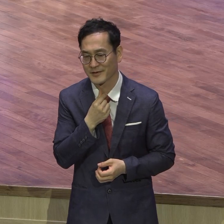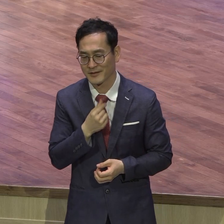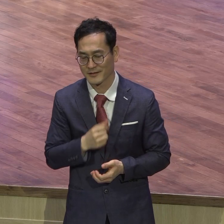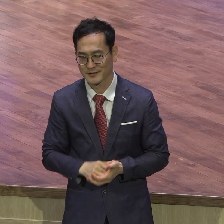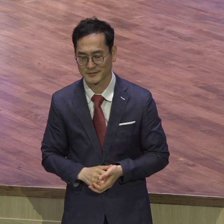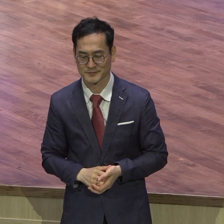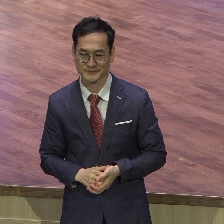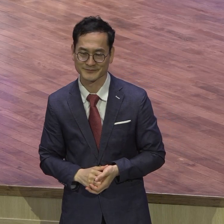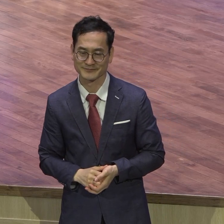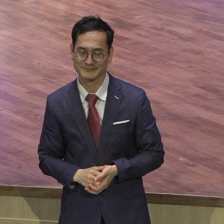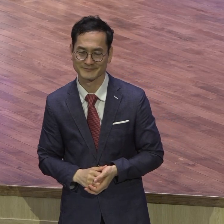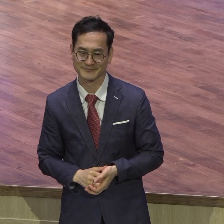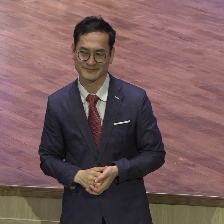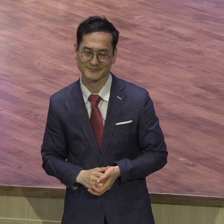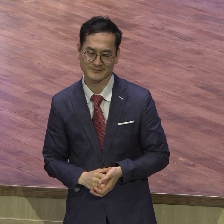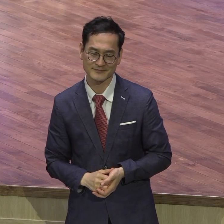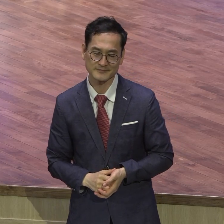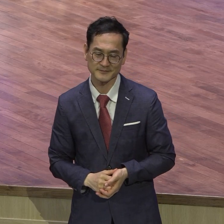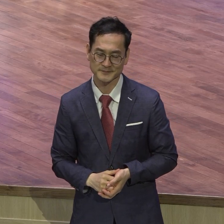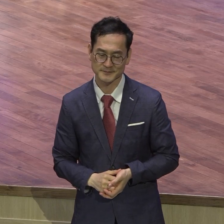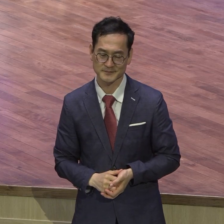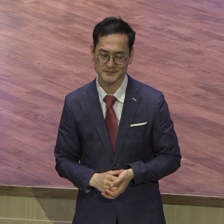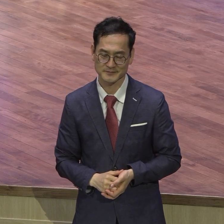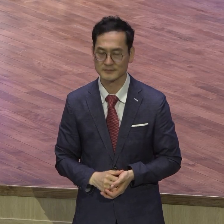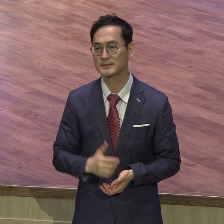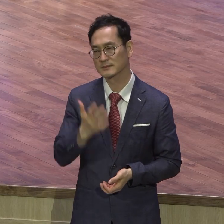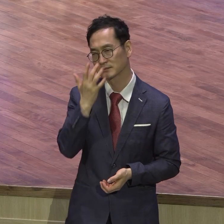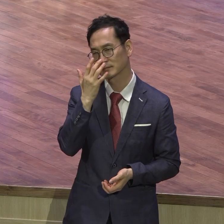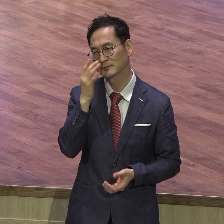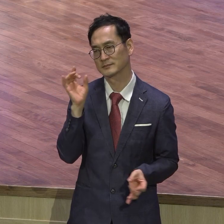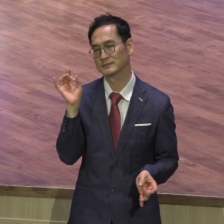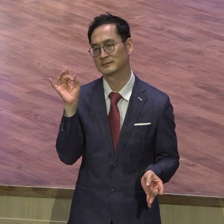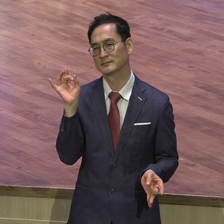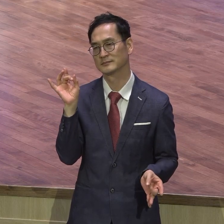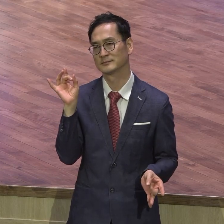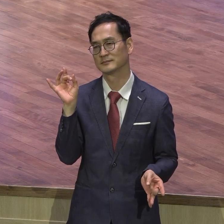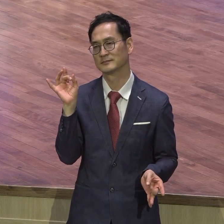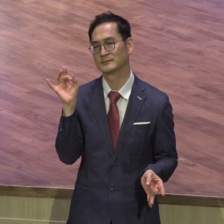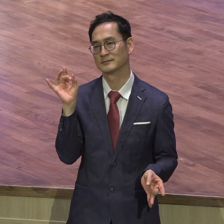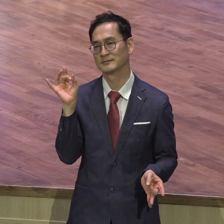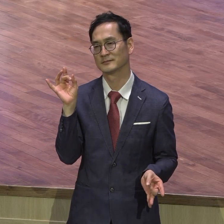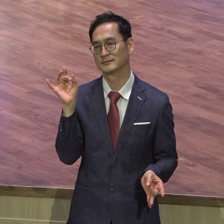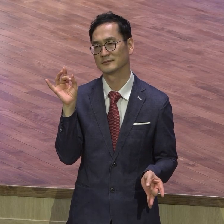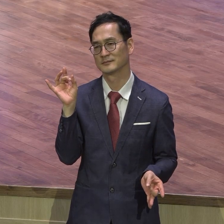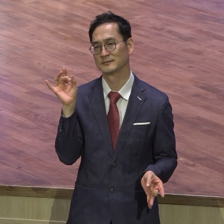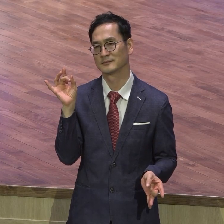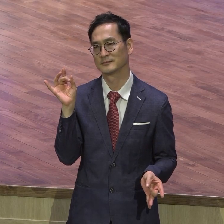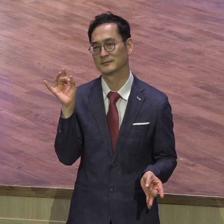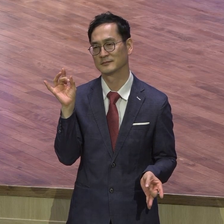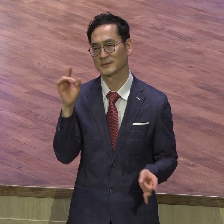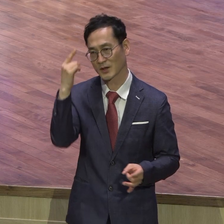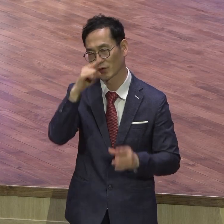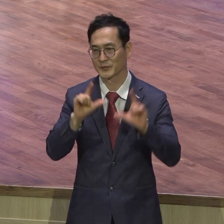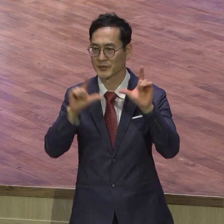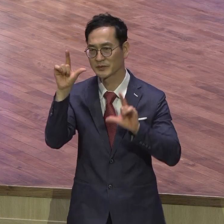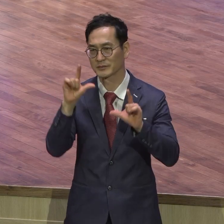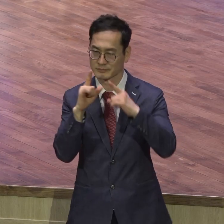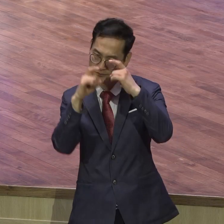살아있다만 살아 무슨 감각 없는 아무런 그런 표정도